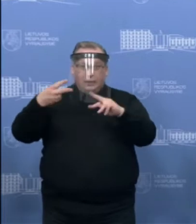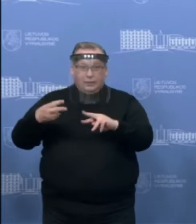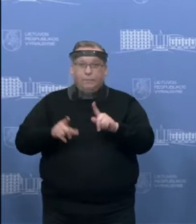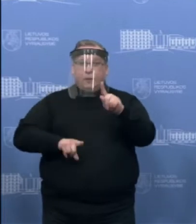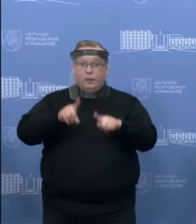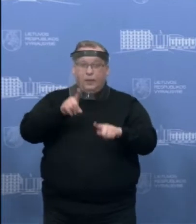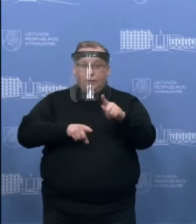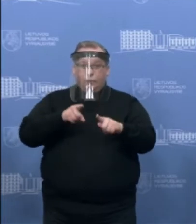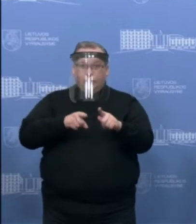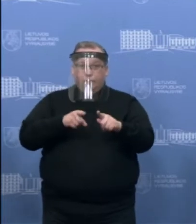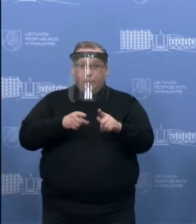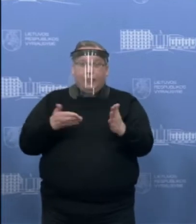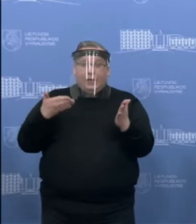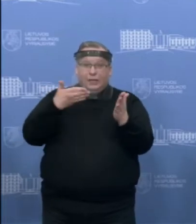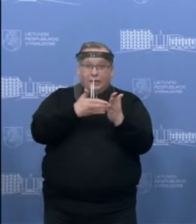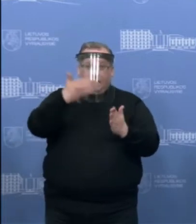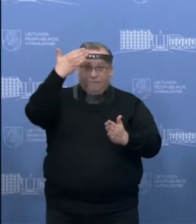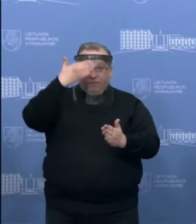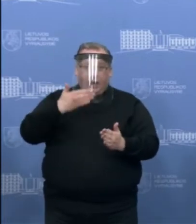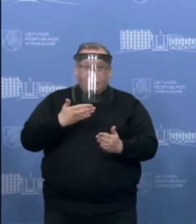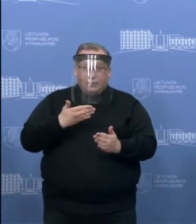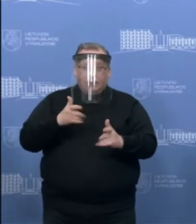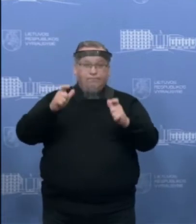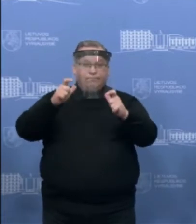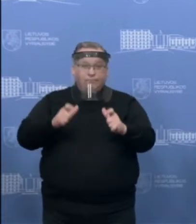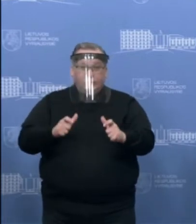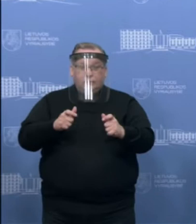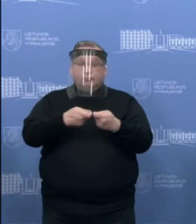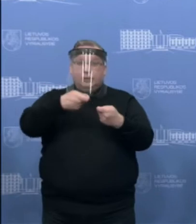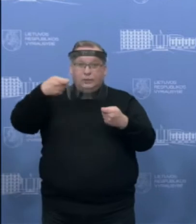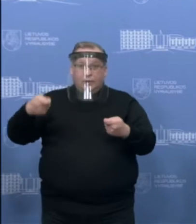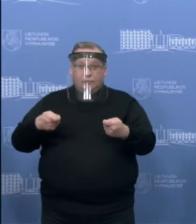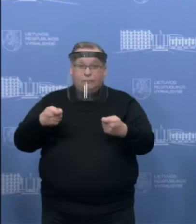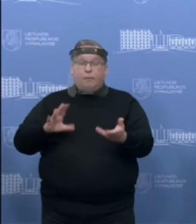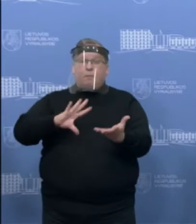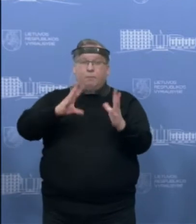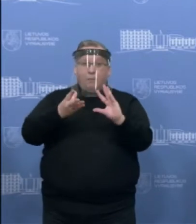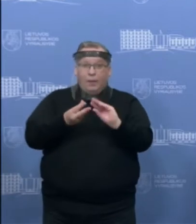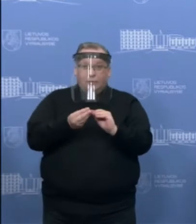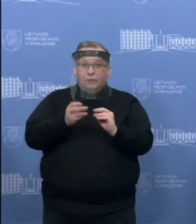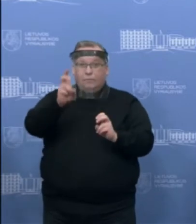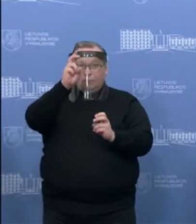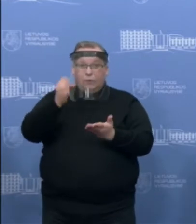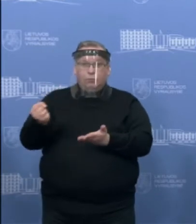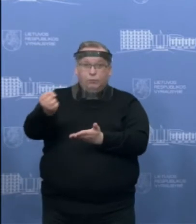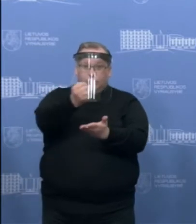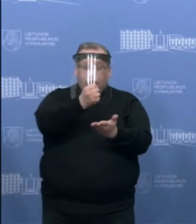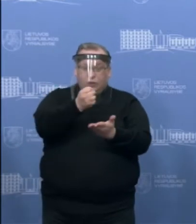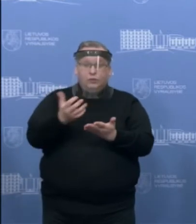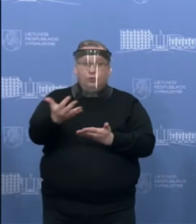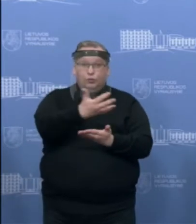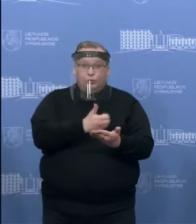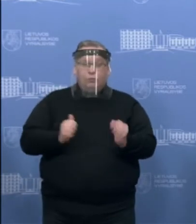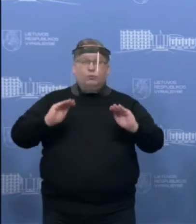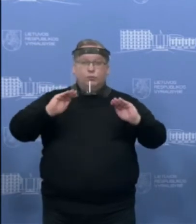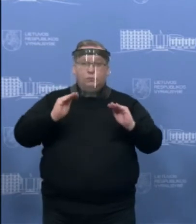Jeigu iki vasaros viruso plėtra nebus suvaldyta, Lietuvos bendrasis vidaus produktas gali smukti gerokai